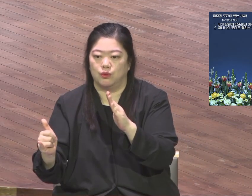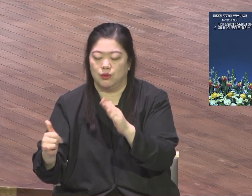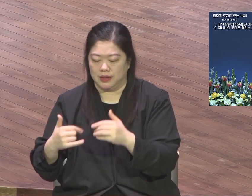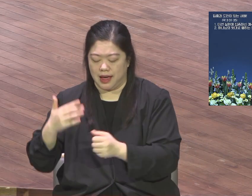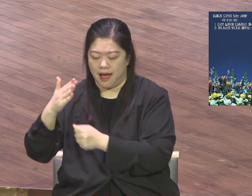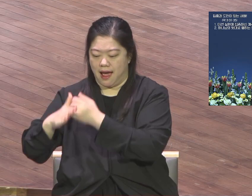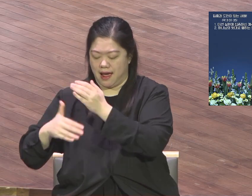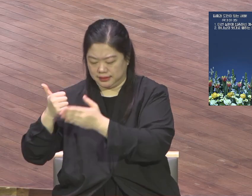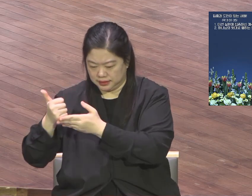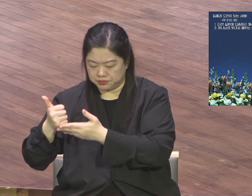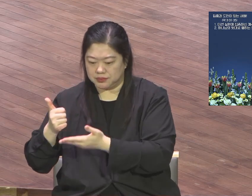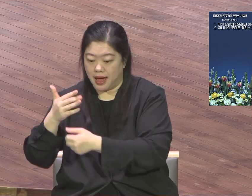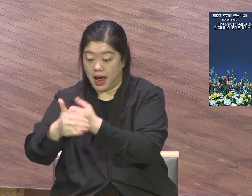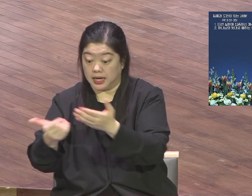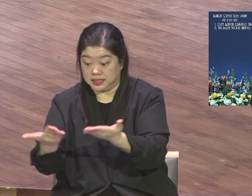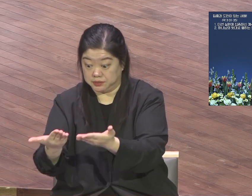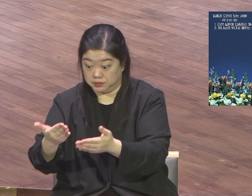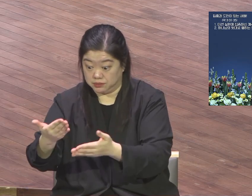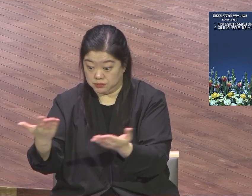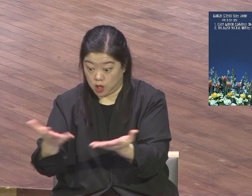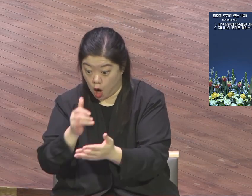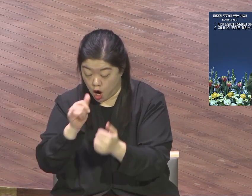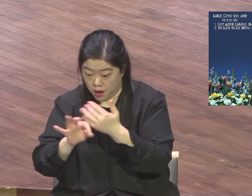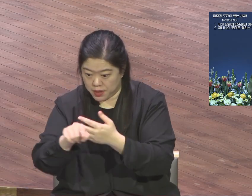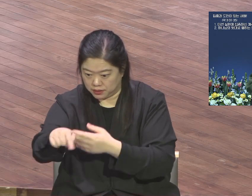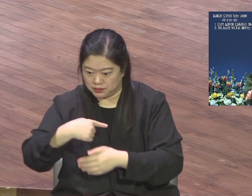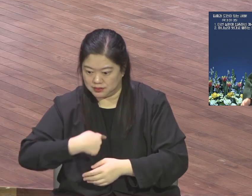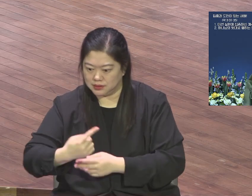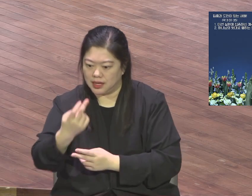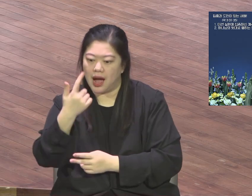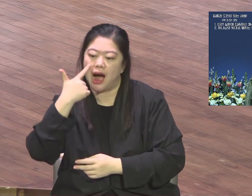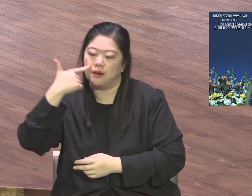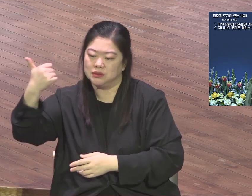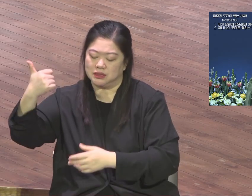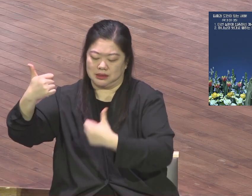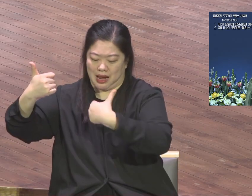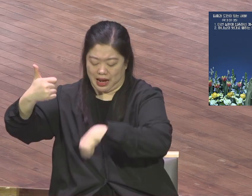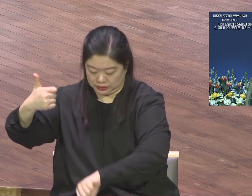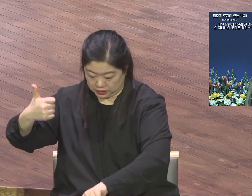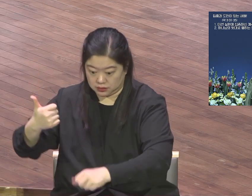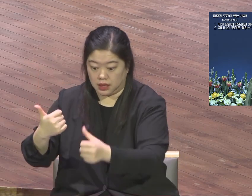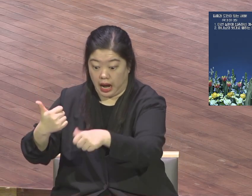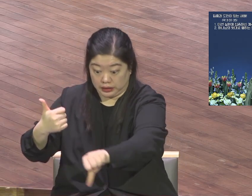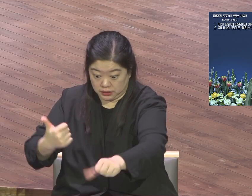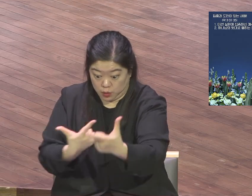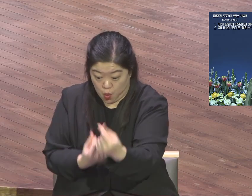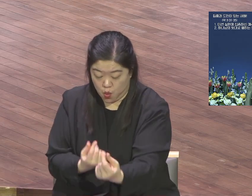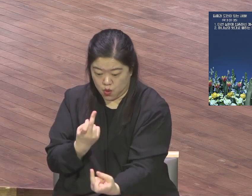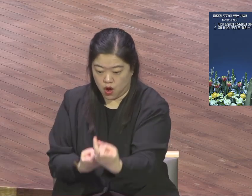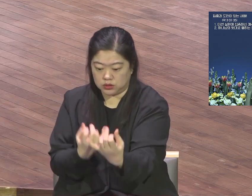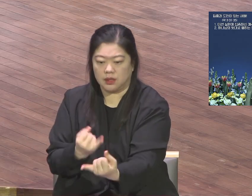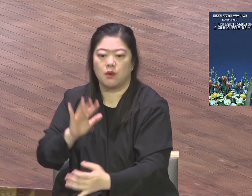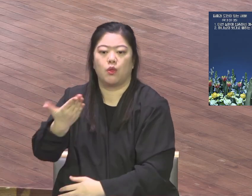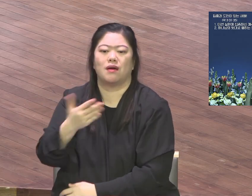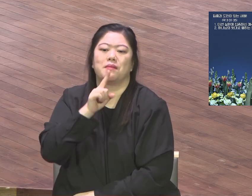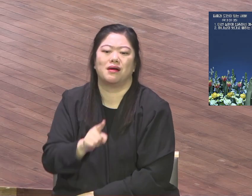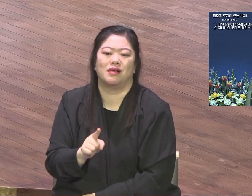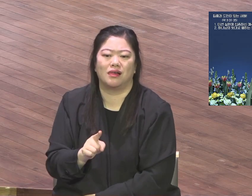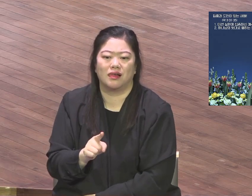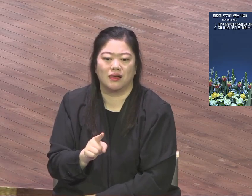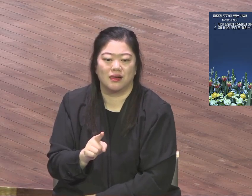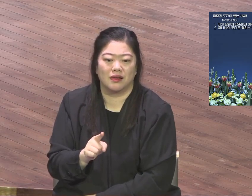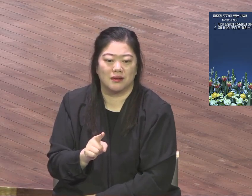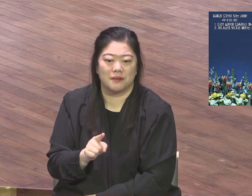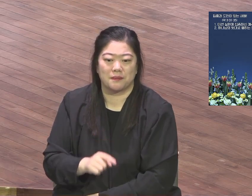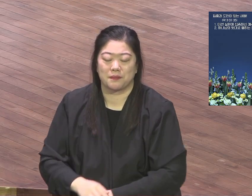새롭게 형성된 영적 가족 관계를 보는 눈이 열려야 된다. 그 말이죠. 교회